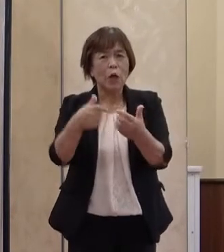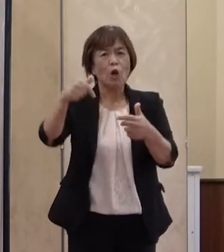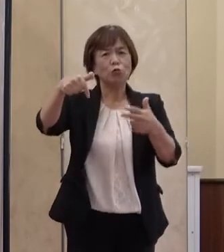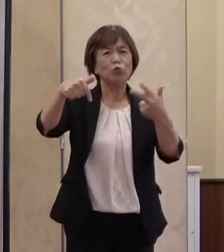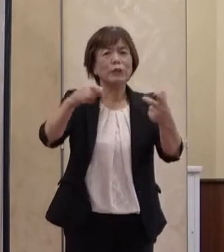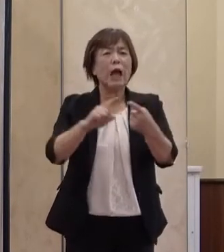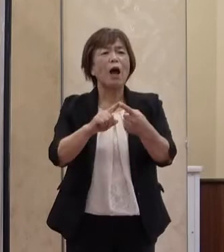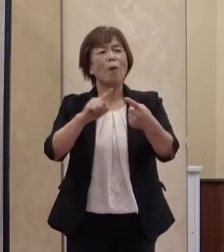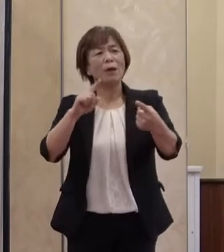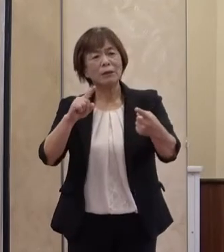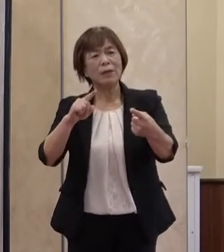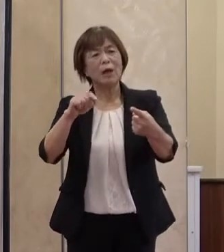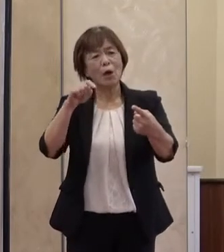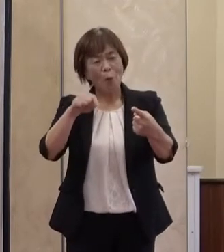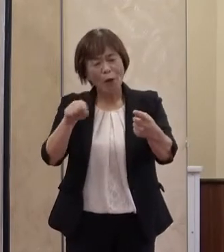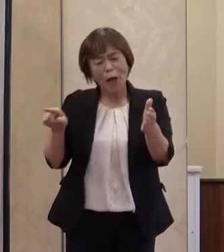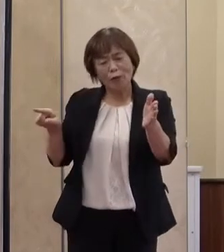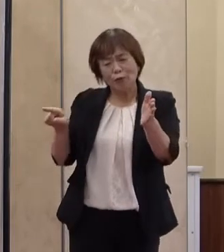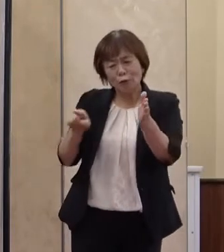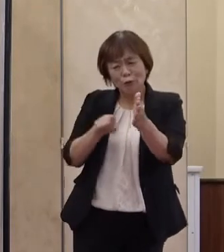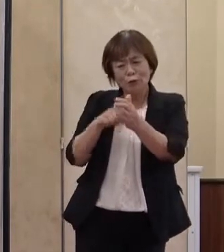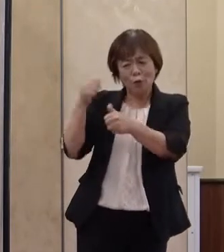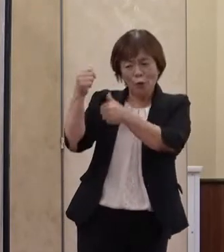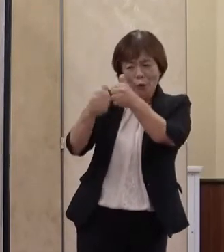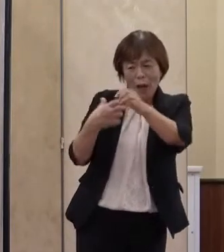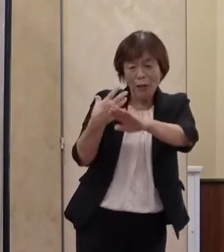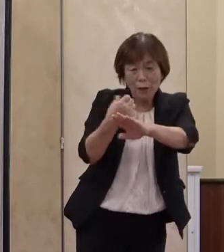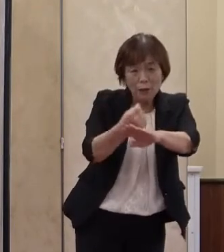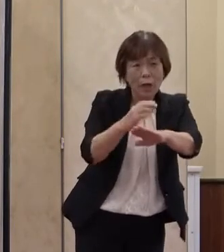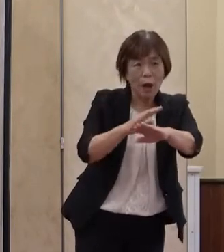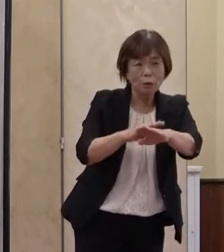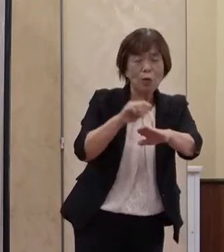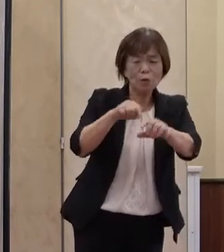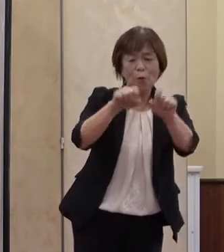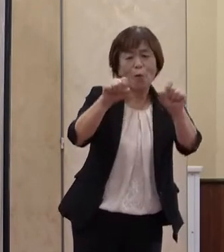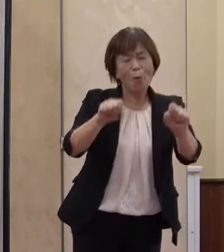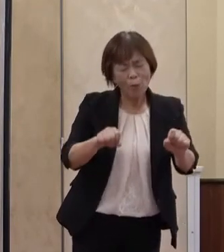であり制度的な課題なので、まずここをなんとかこう、